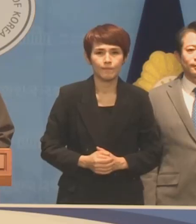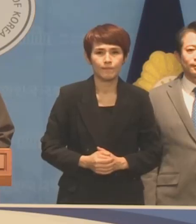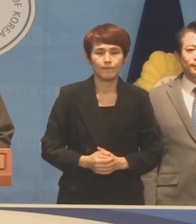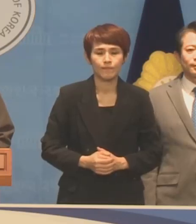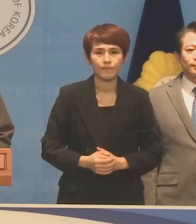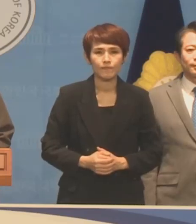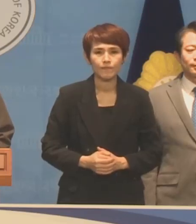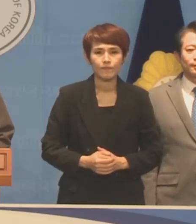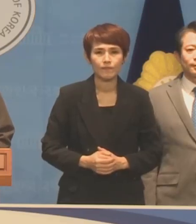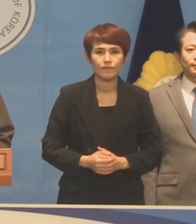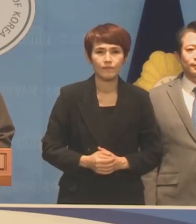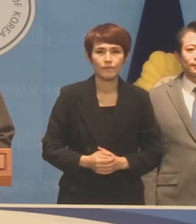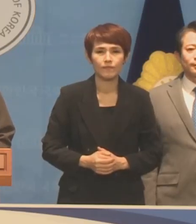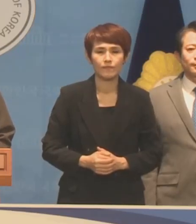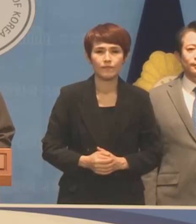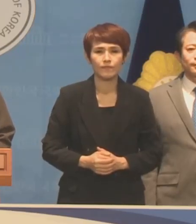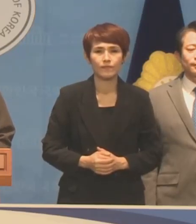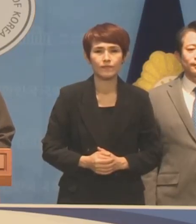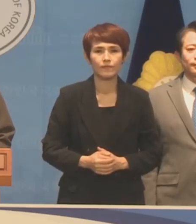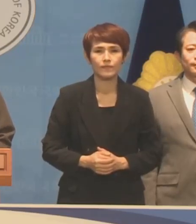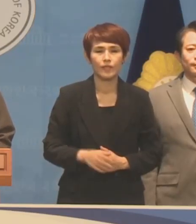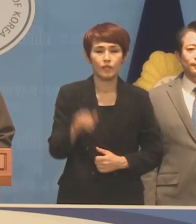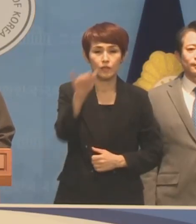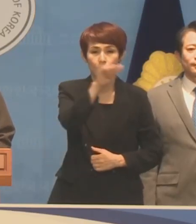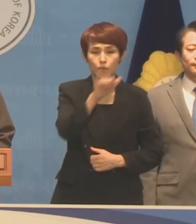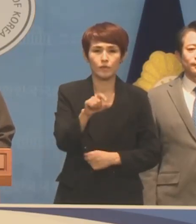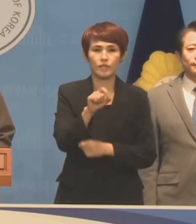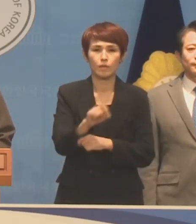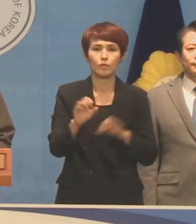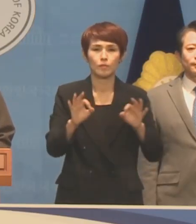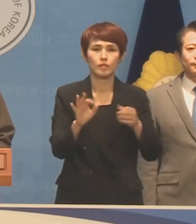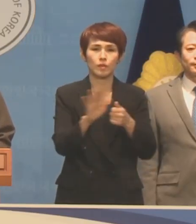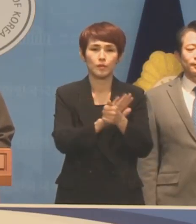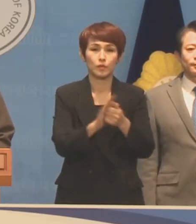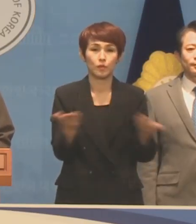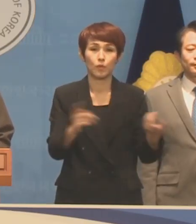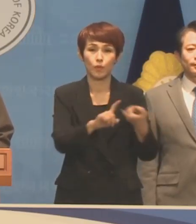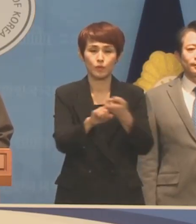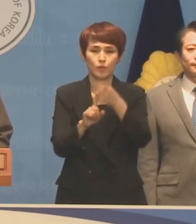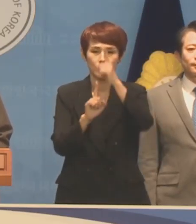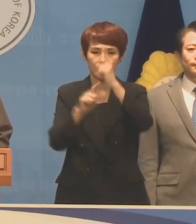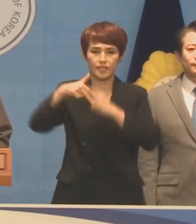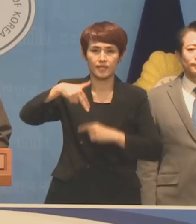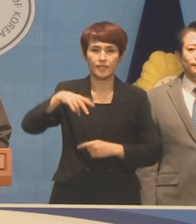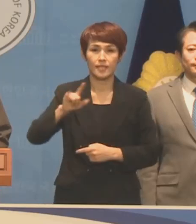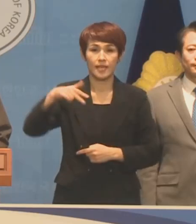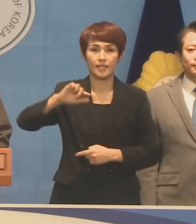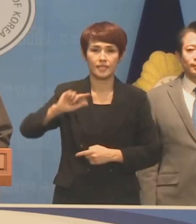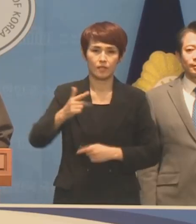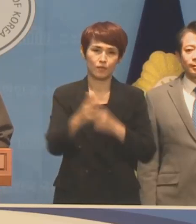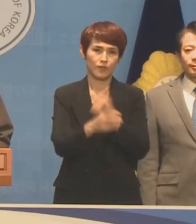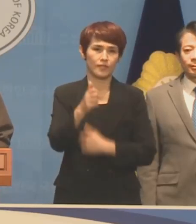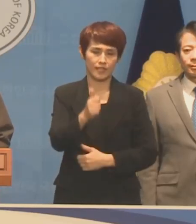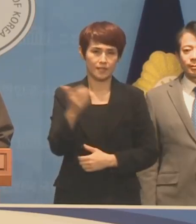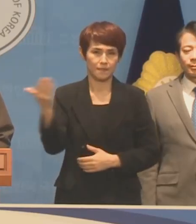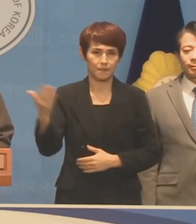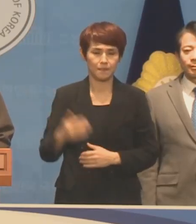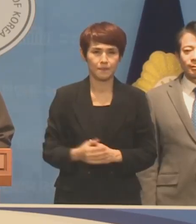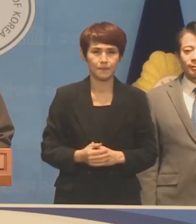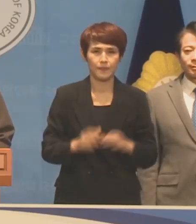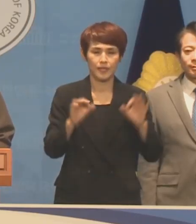그리고 오늘 기자회견 당사자입니다. 전국 사무금융서비스노조 이재진 위원장님 오셨습니다.